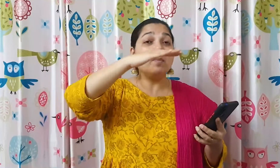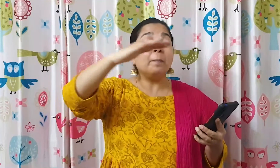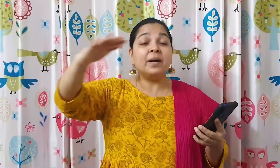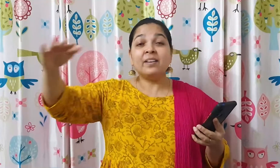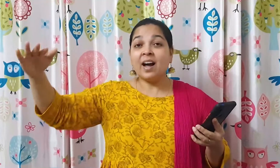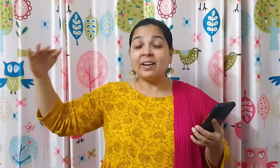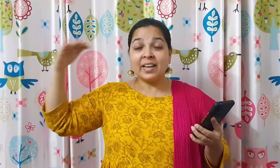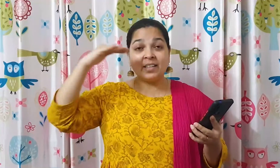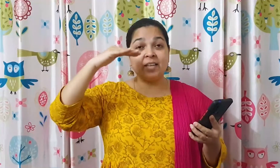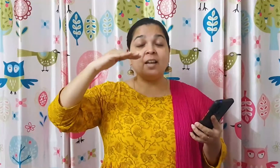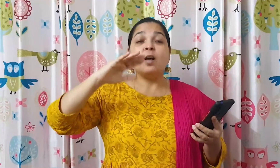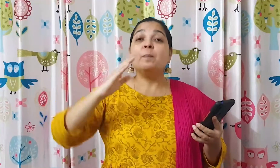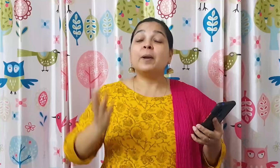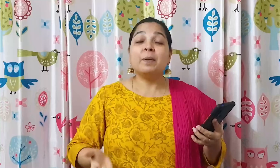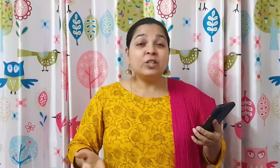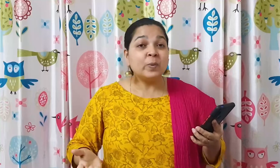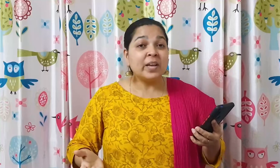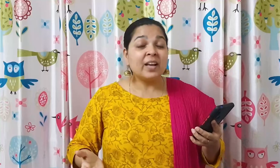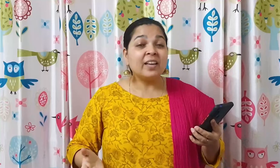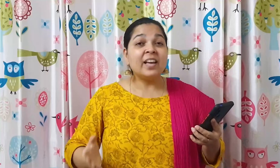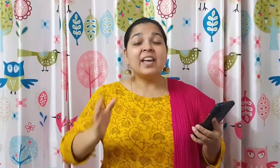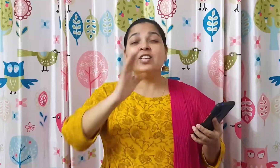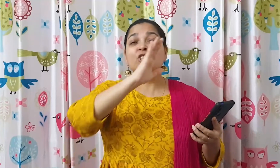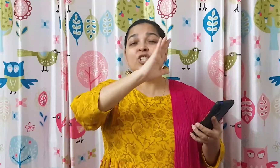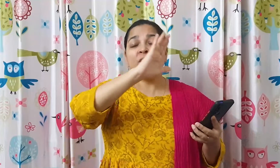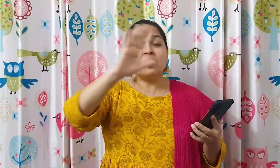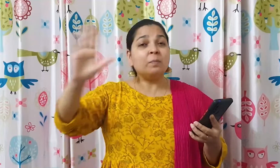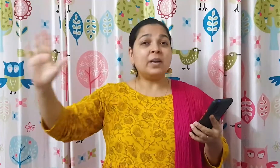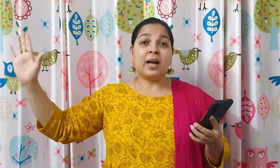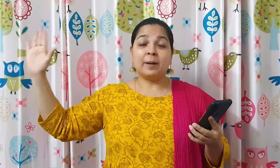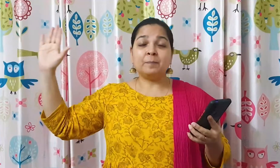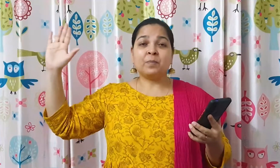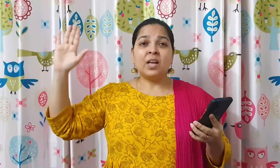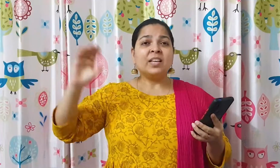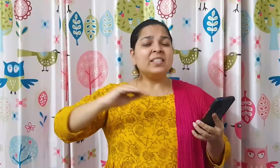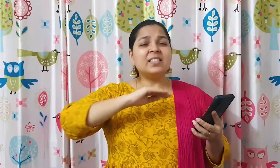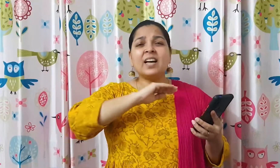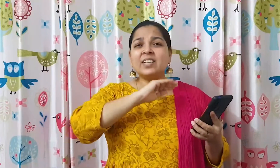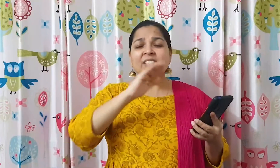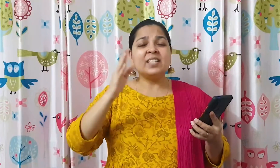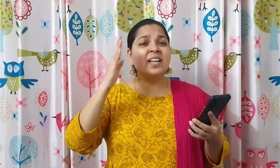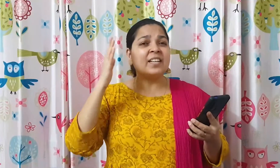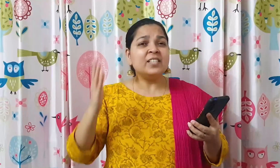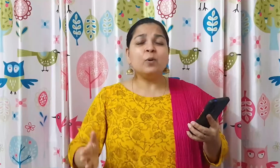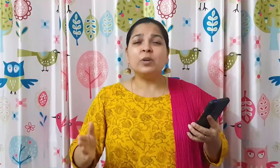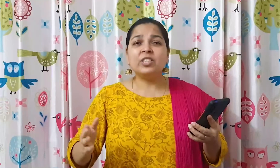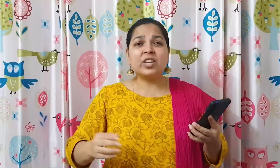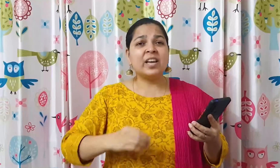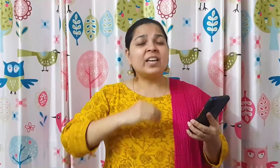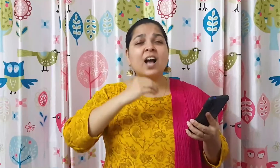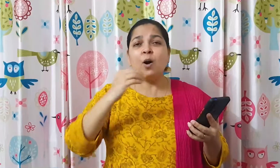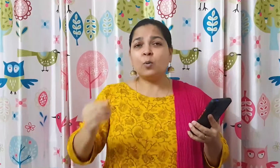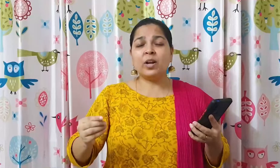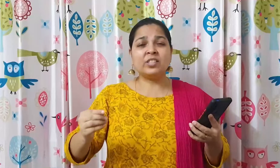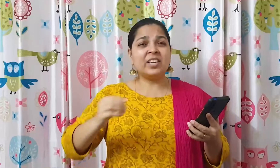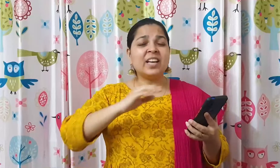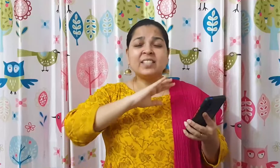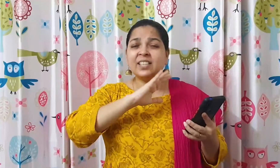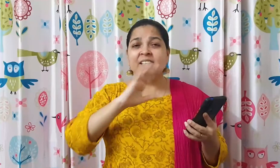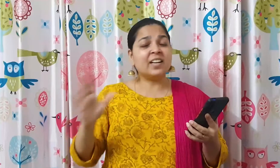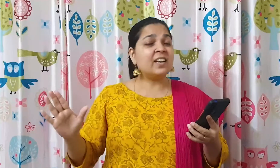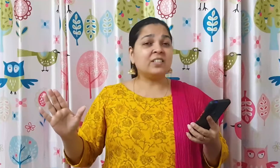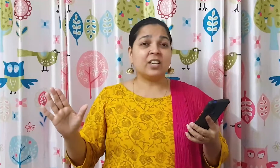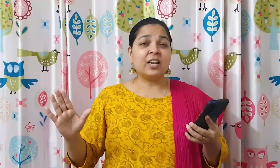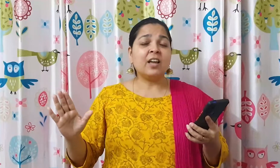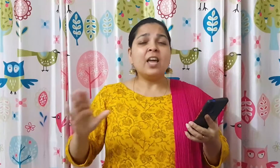বনালে। হালেলুয়া। মাটি আৰু সাগৰক পৃথক কৰিলে। হালেলুয়া। ঈশ্বৰ একেবাৰে স্পষ্ট